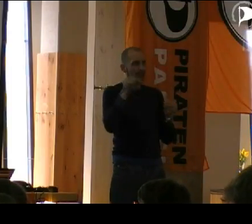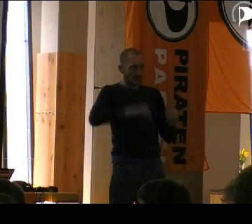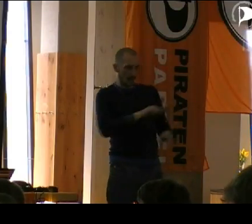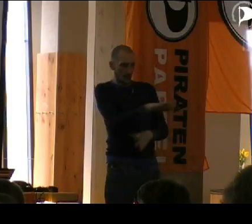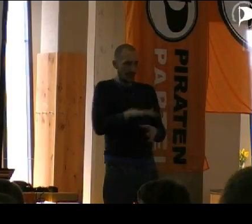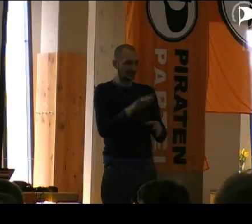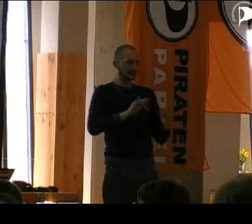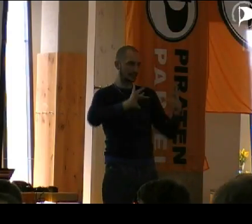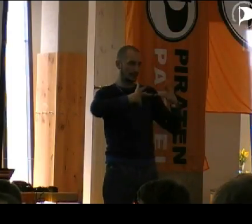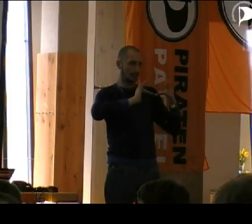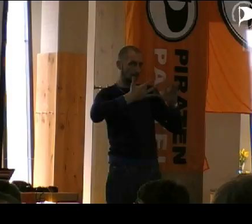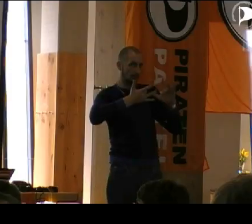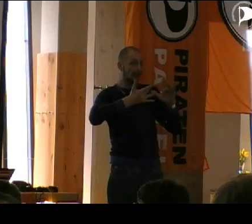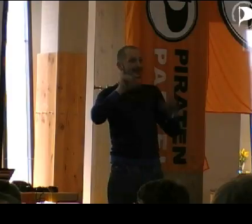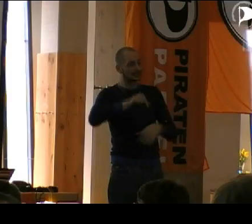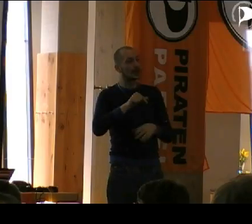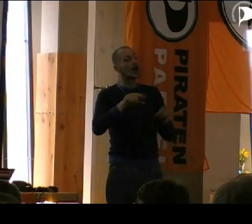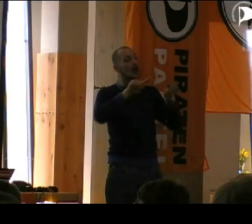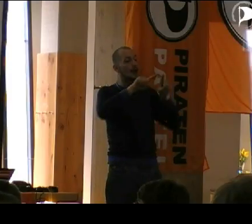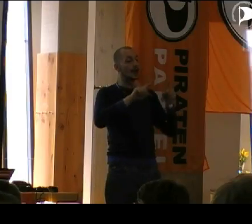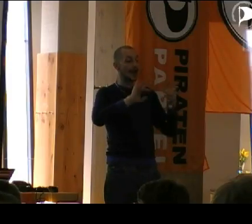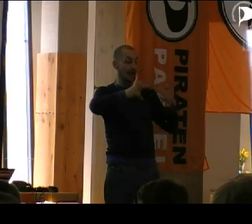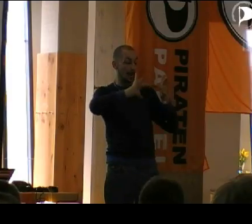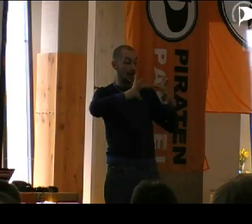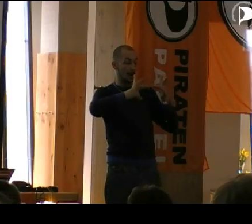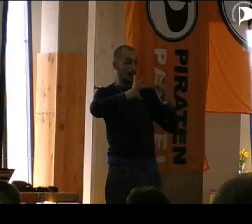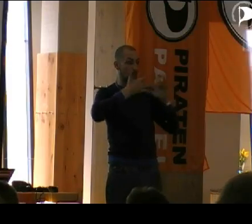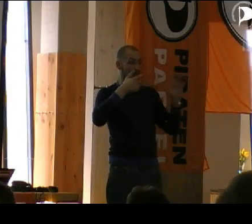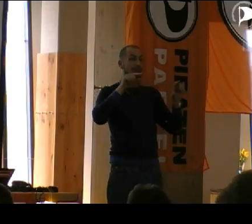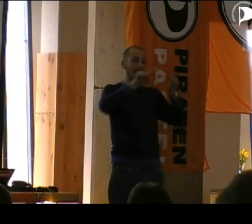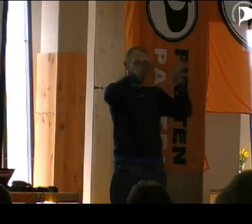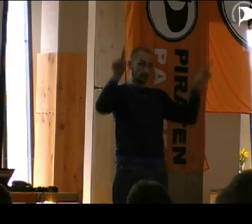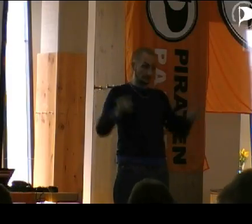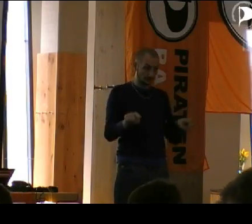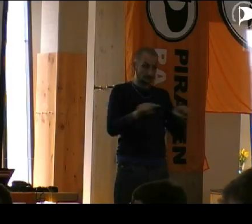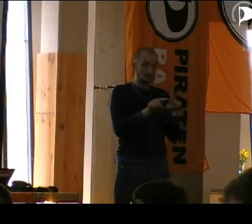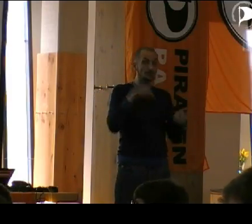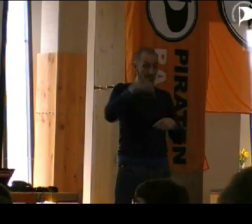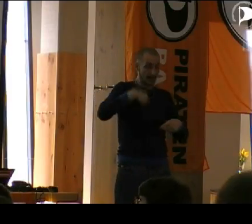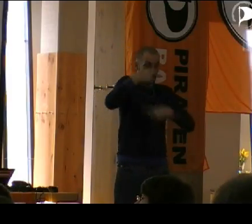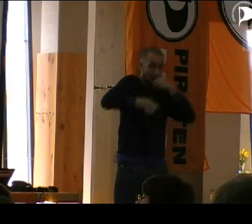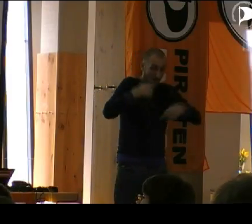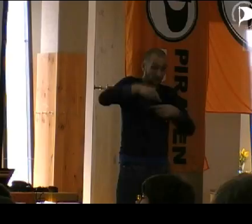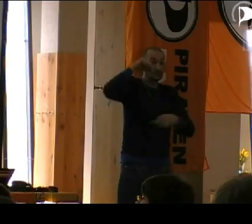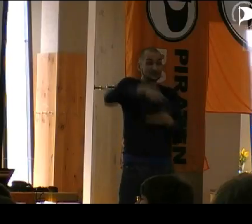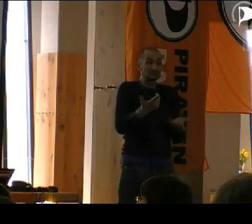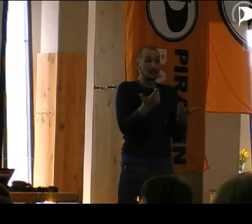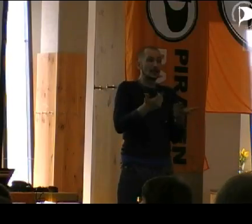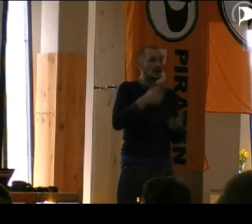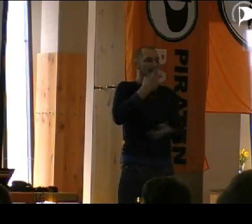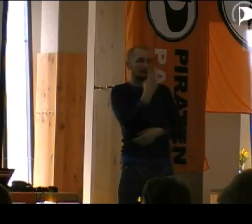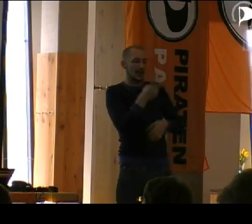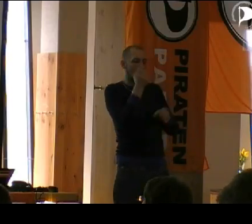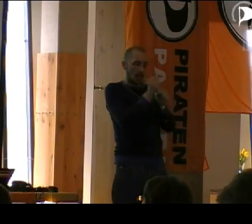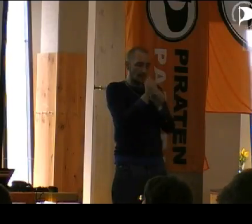das heißt der website ja laufen haben und auch 2 arbeitslose